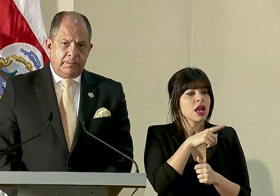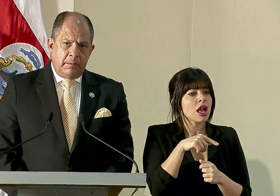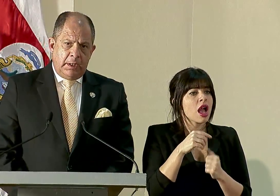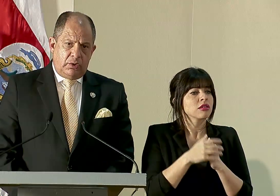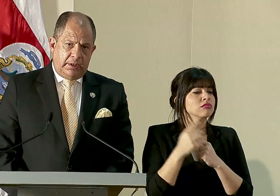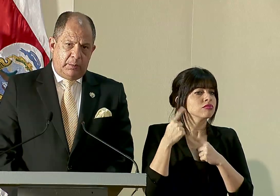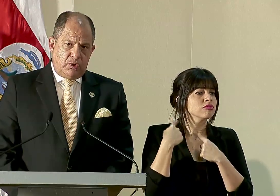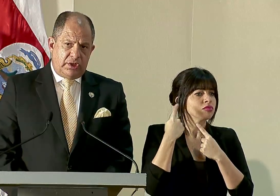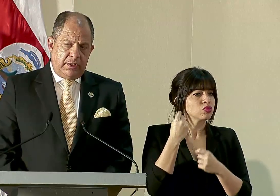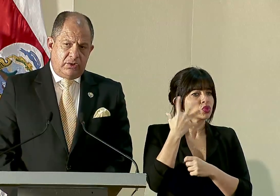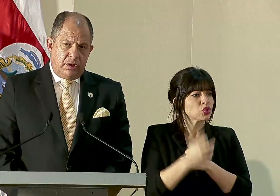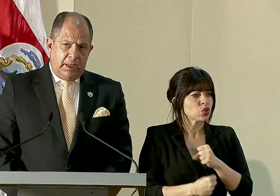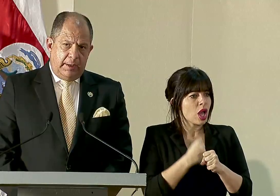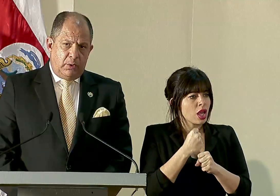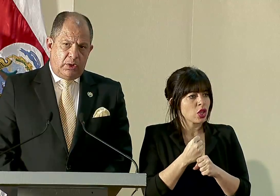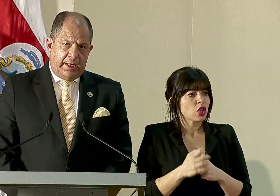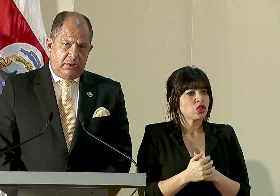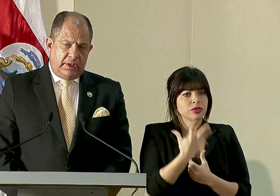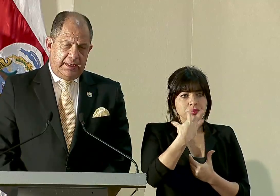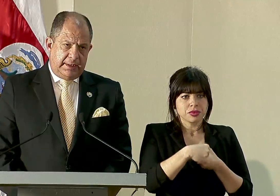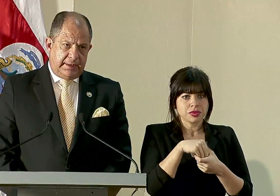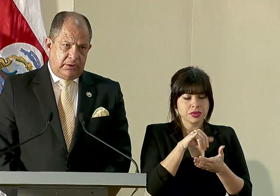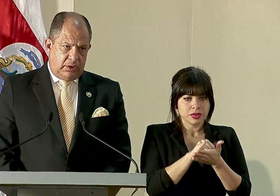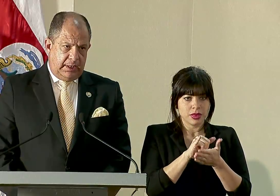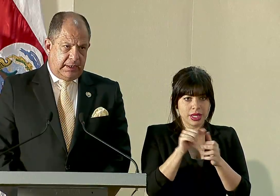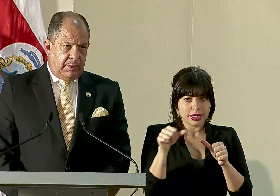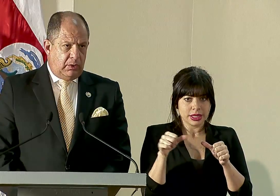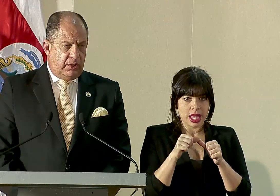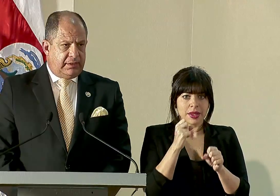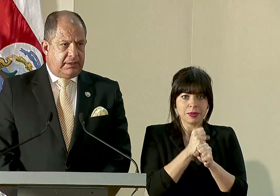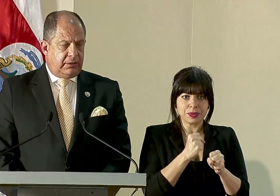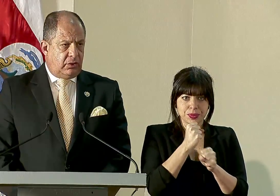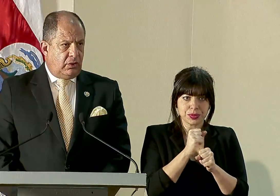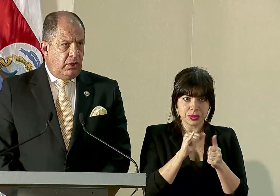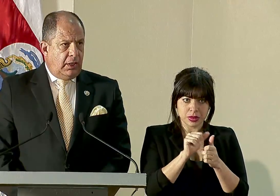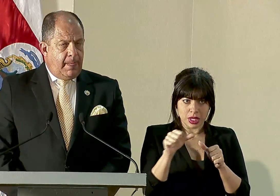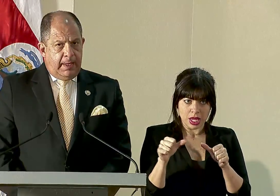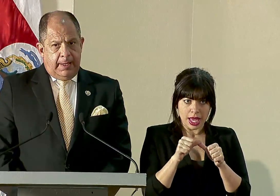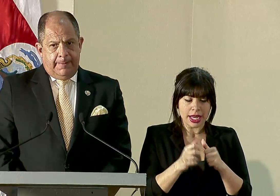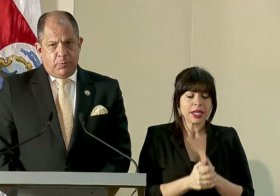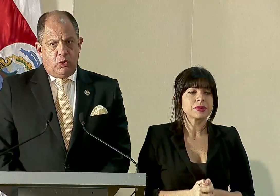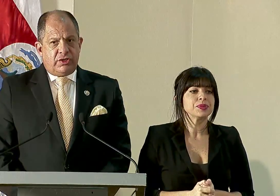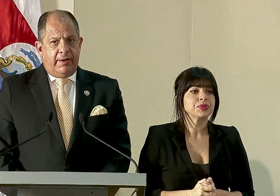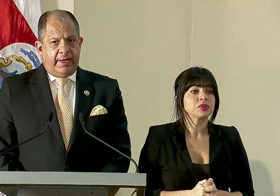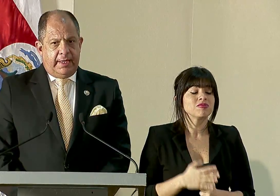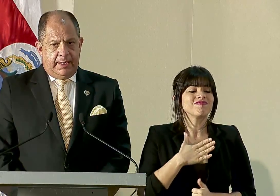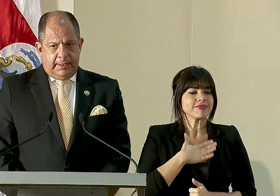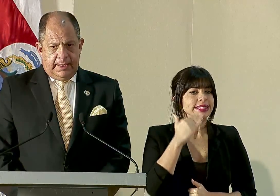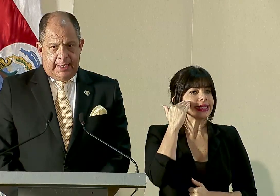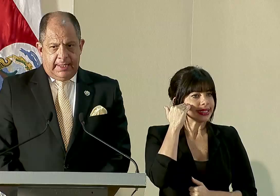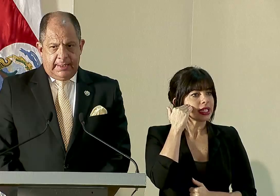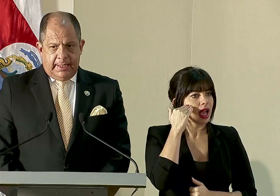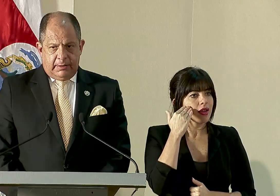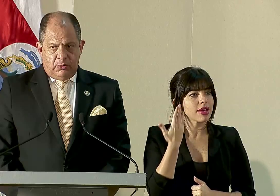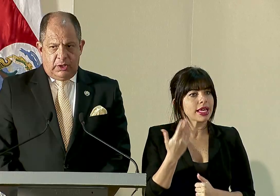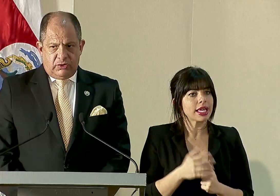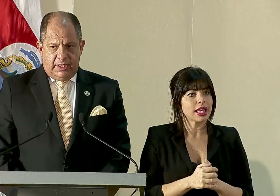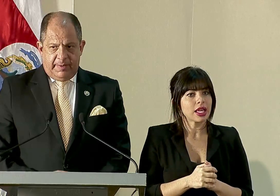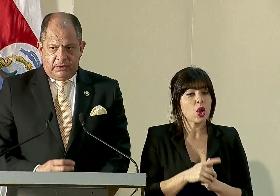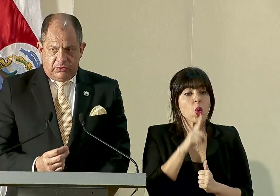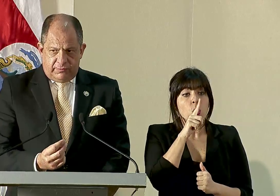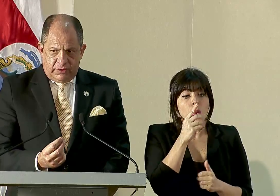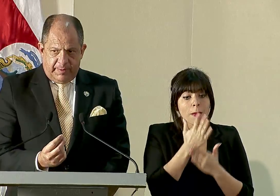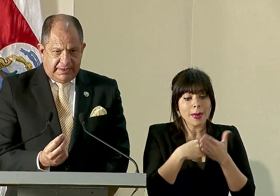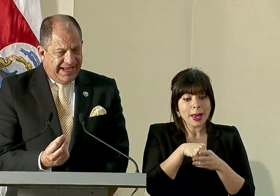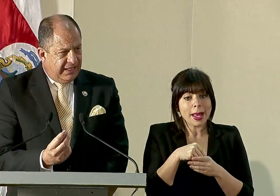estado durante muchos años involucrados en este sector, en el trabajo con este sector, uno sabe que uno de